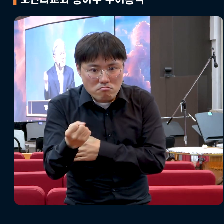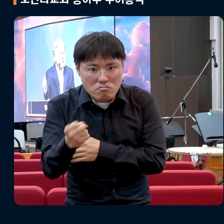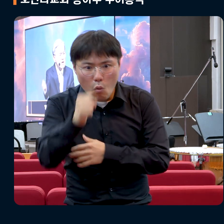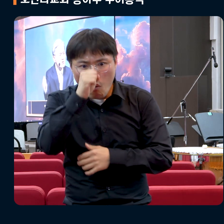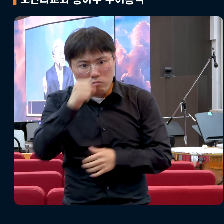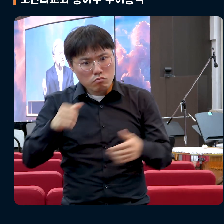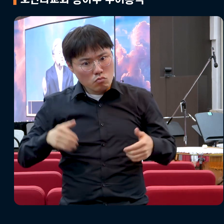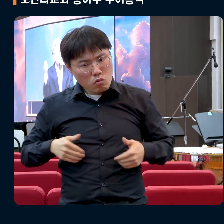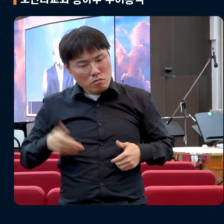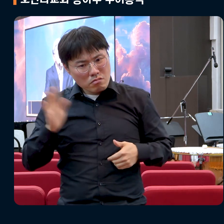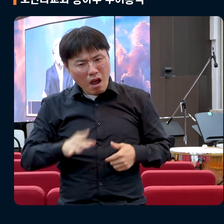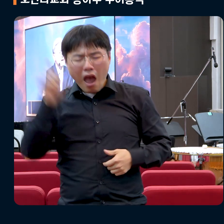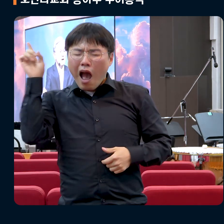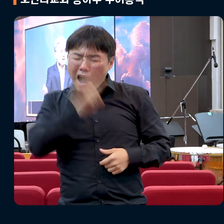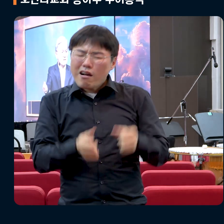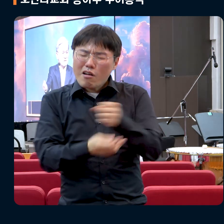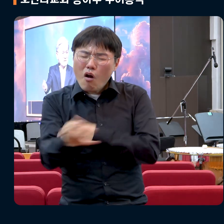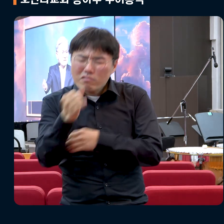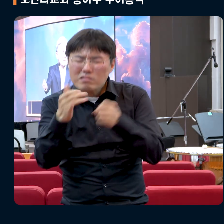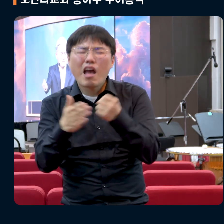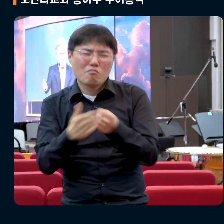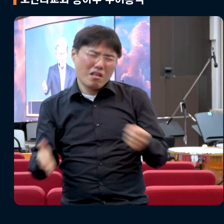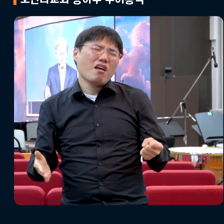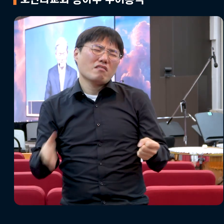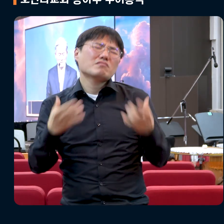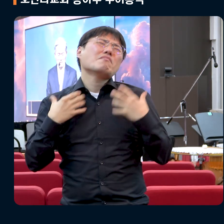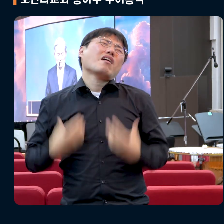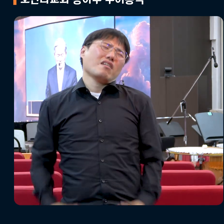아닌 악한 영향력을 끼치고 있으니까,